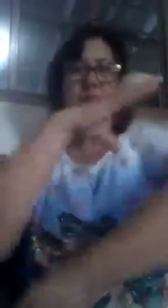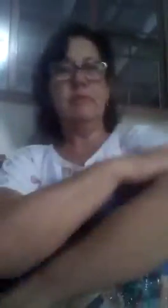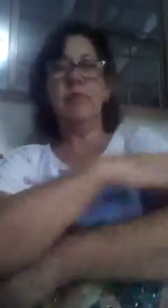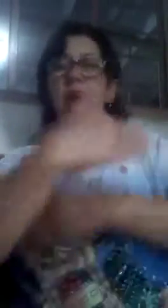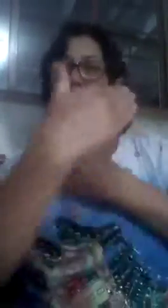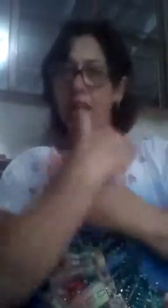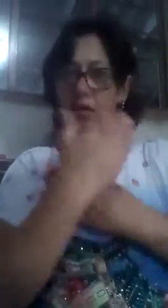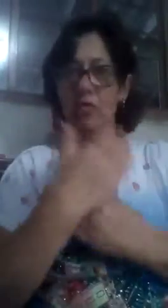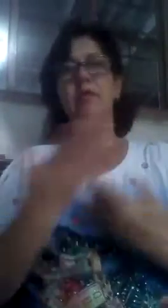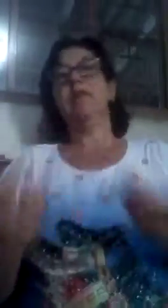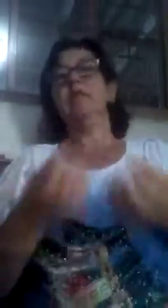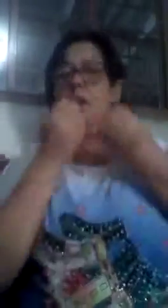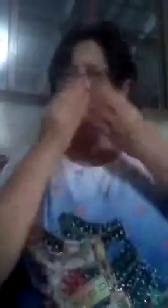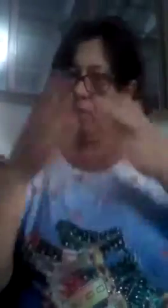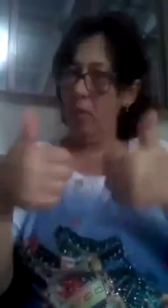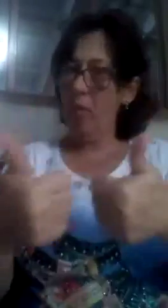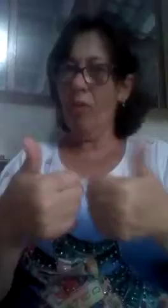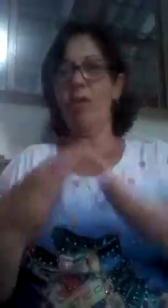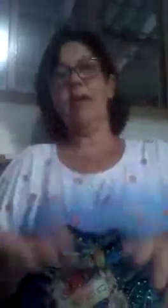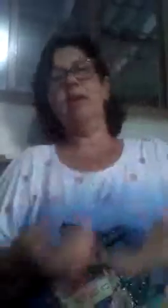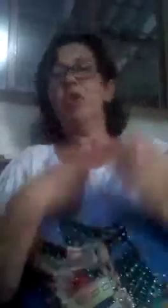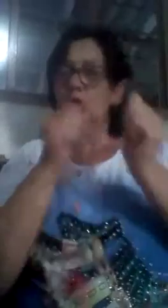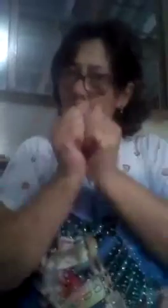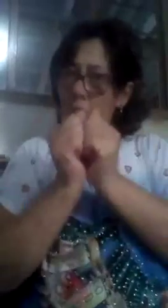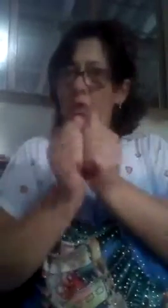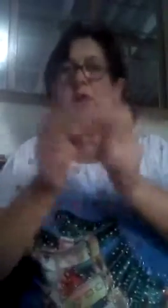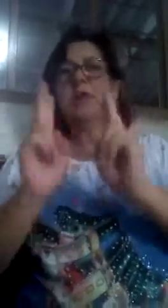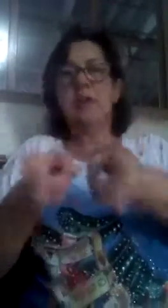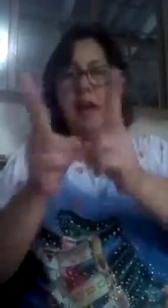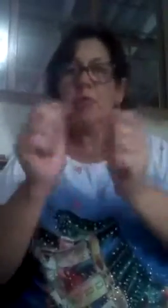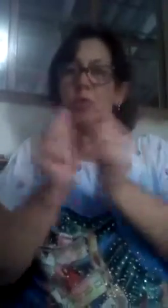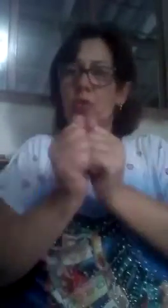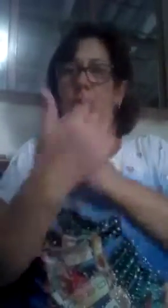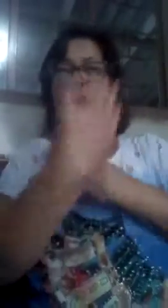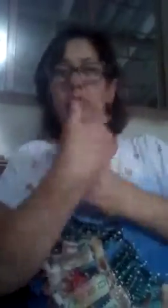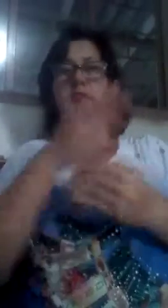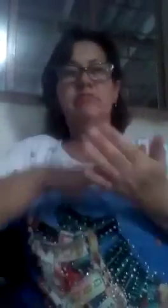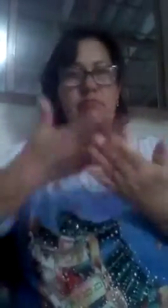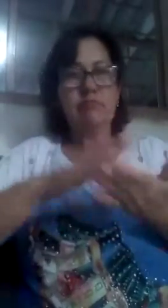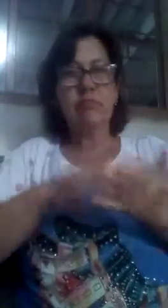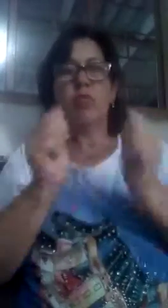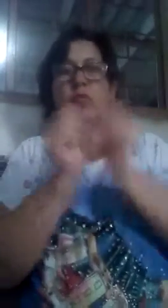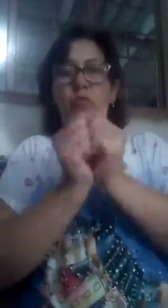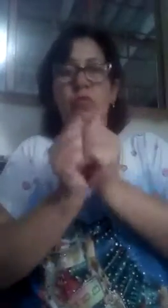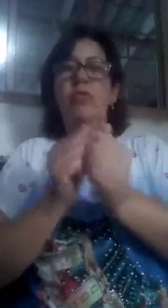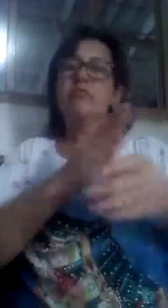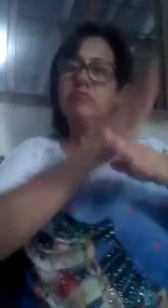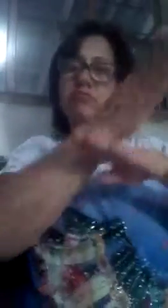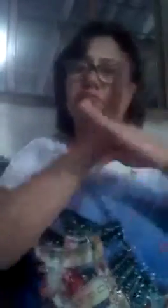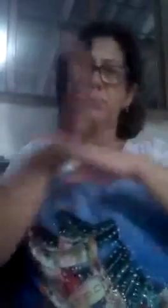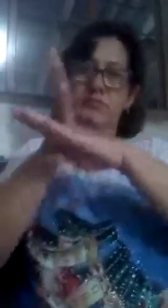Vocês interessam? Peguei e falei assim Eu interesso Parece, você nem sabe se é É, mas